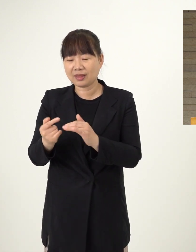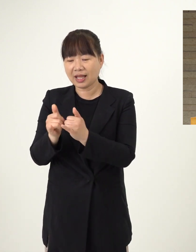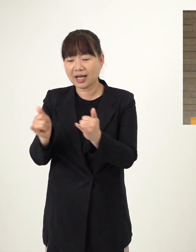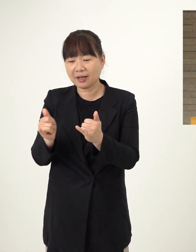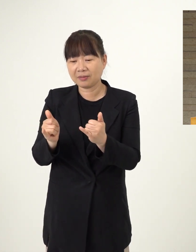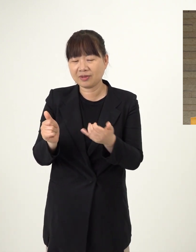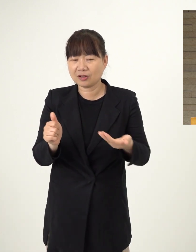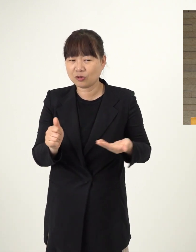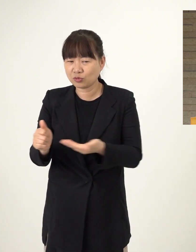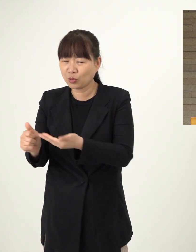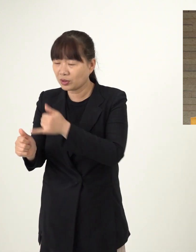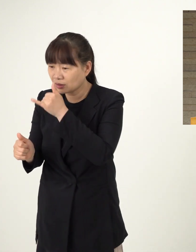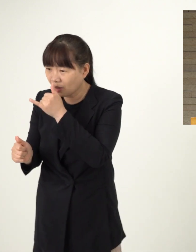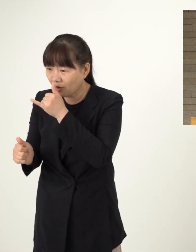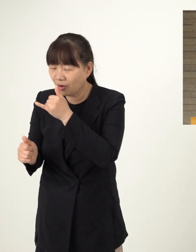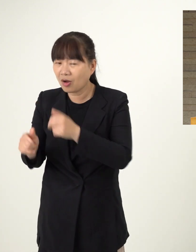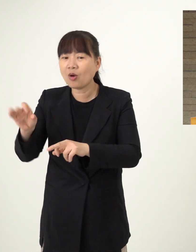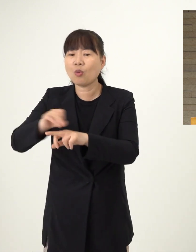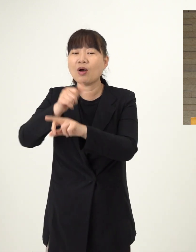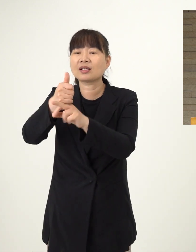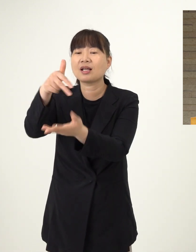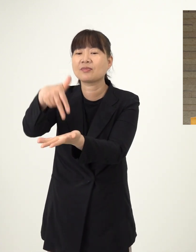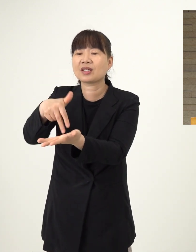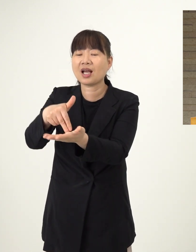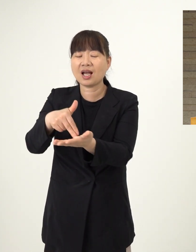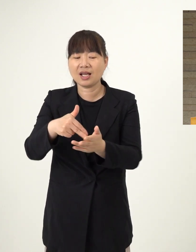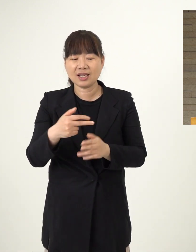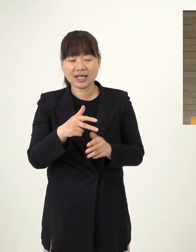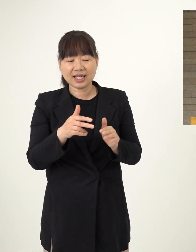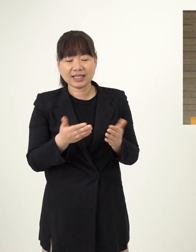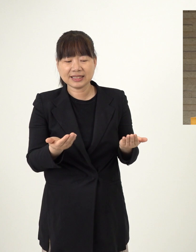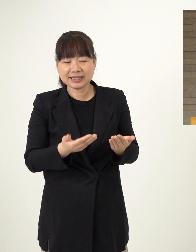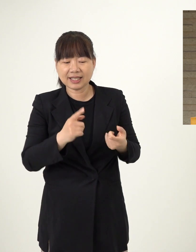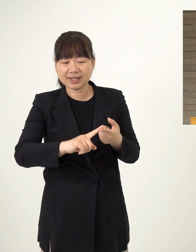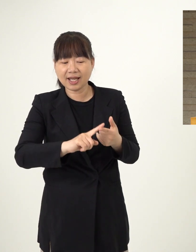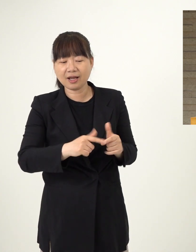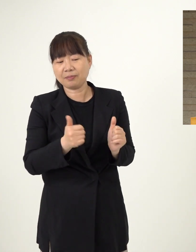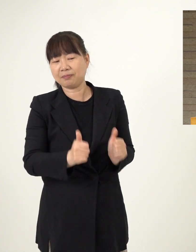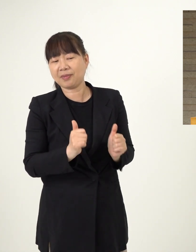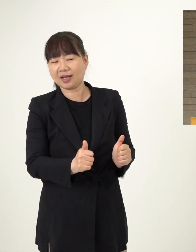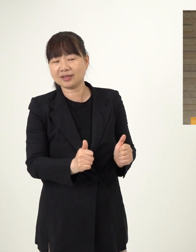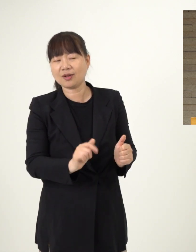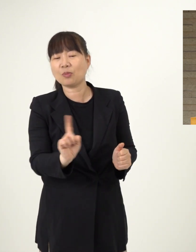대접했다면 전하는 이 일을 어찌 생각하시오?